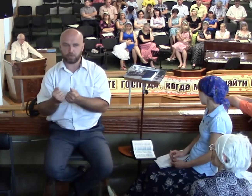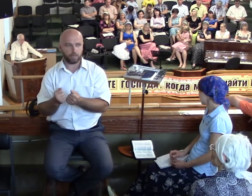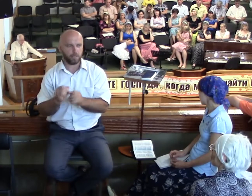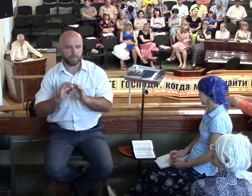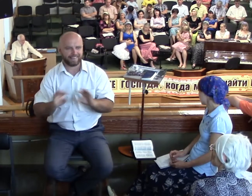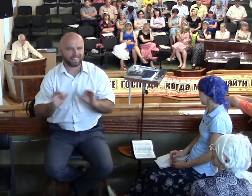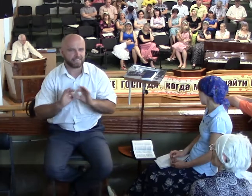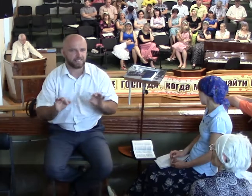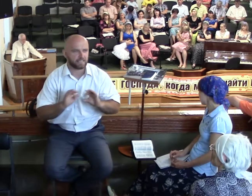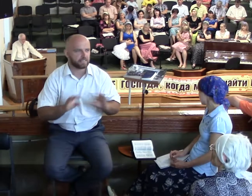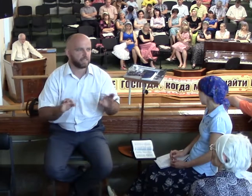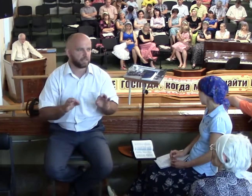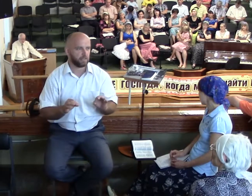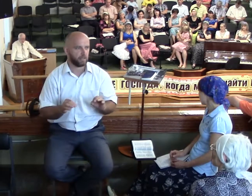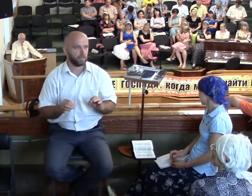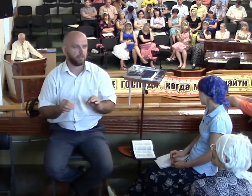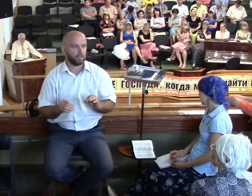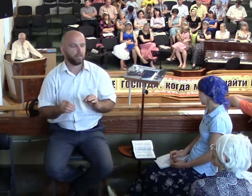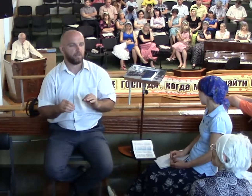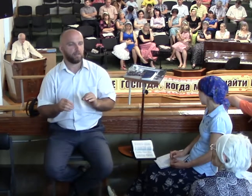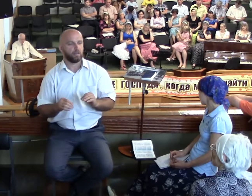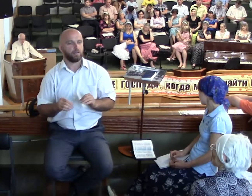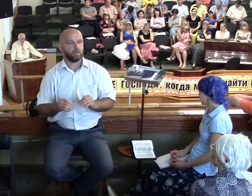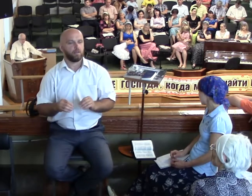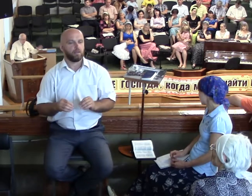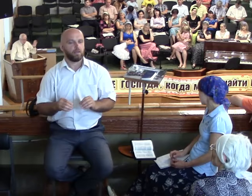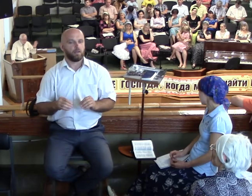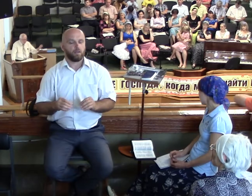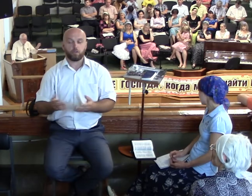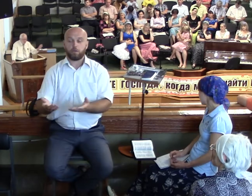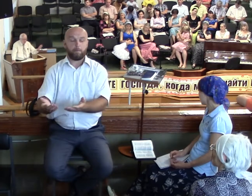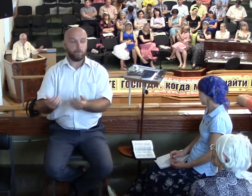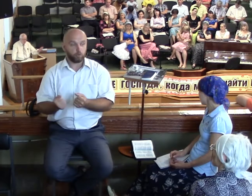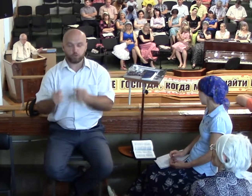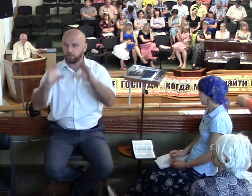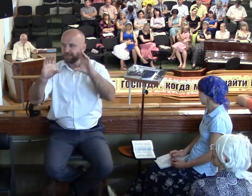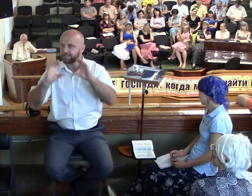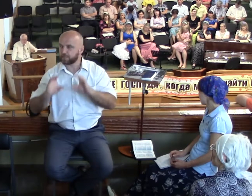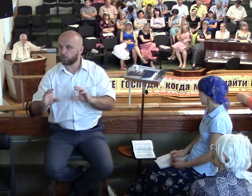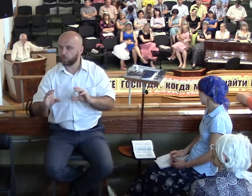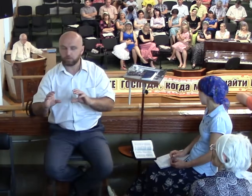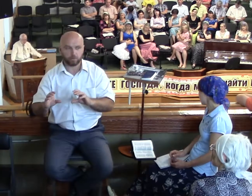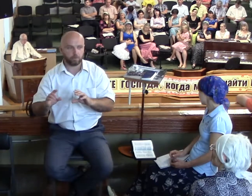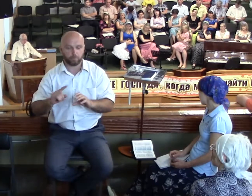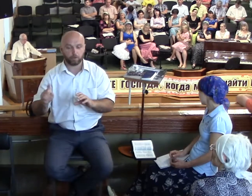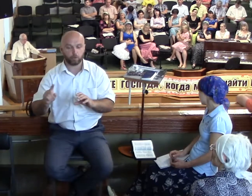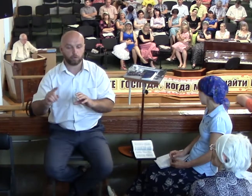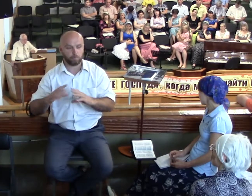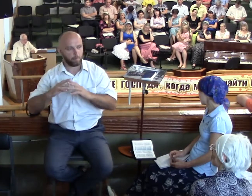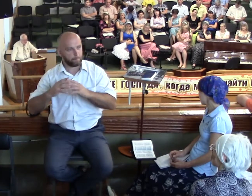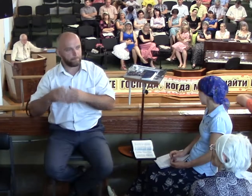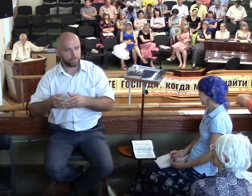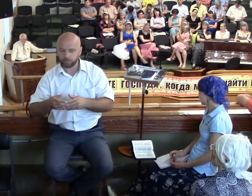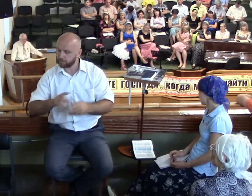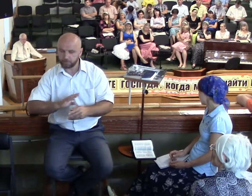заповеди. Более 600 заповедей еще. Друзья дорогие, они получили законы, по которым мир не ходит, по которым